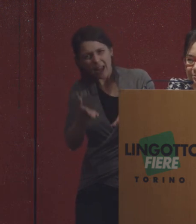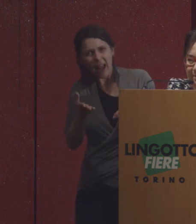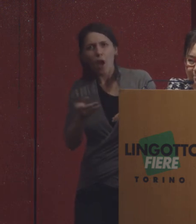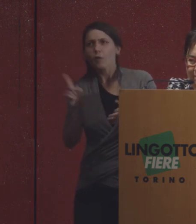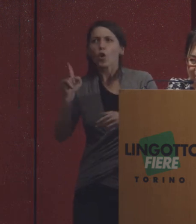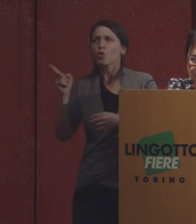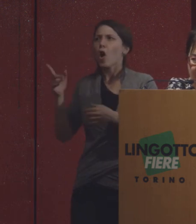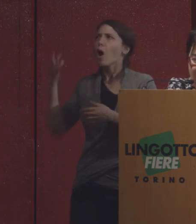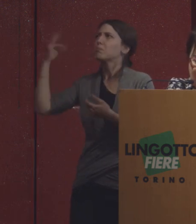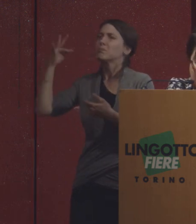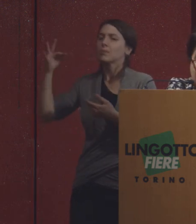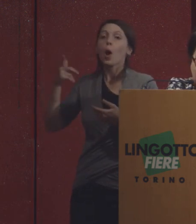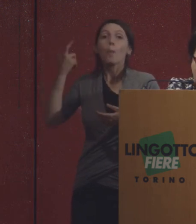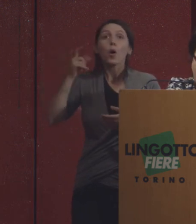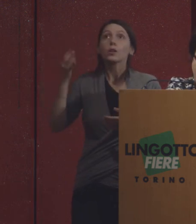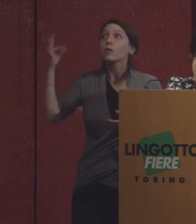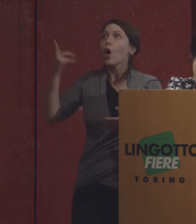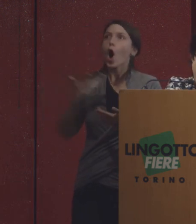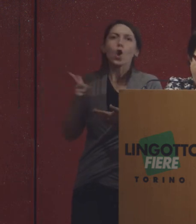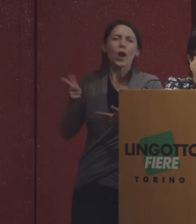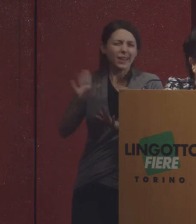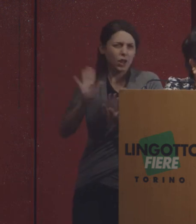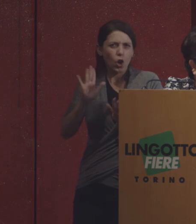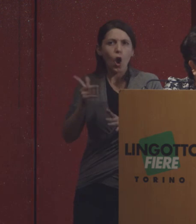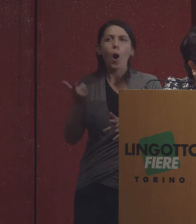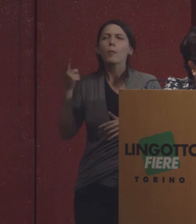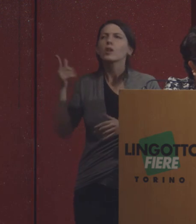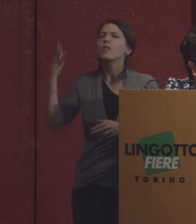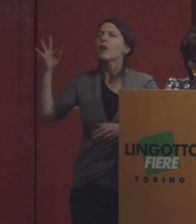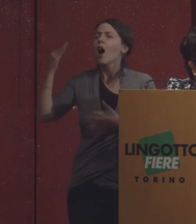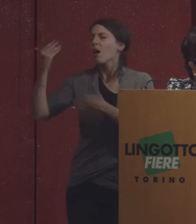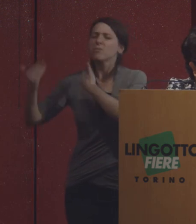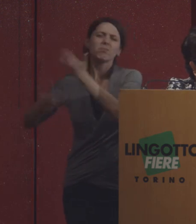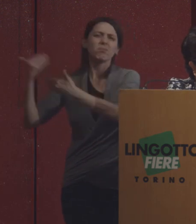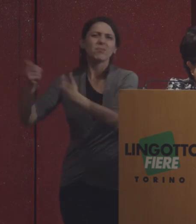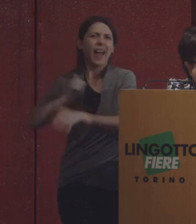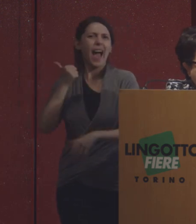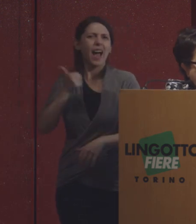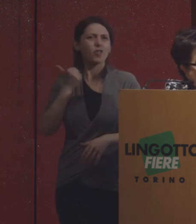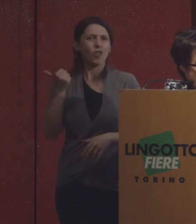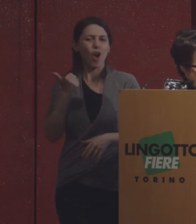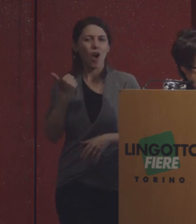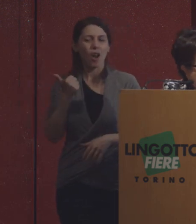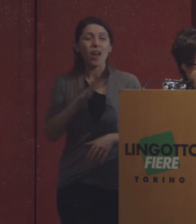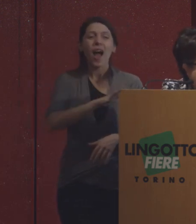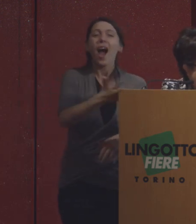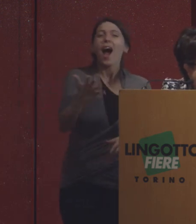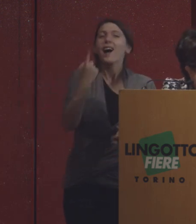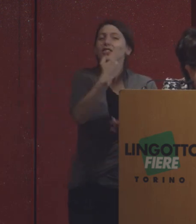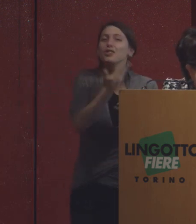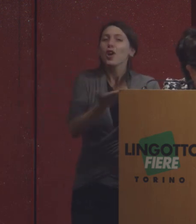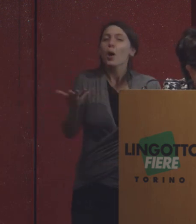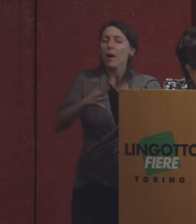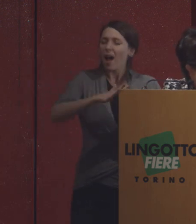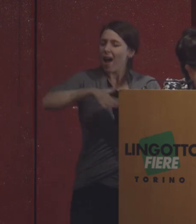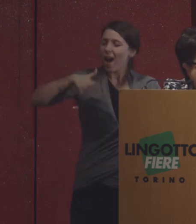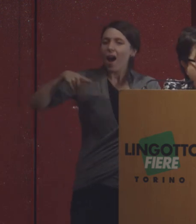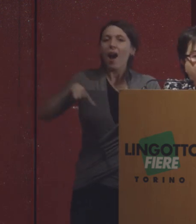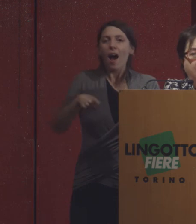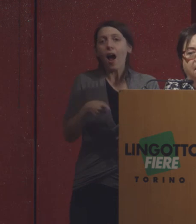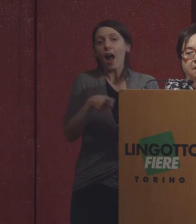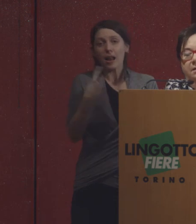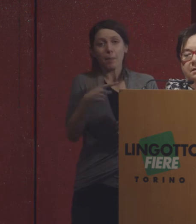questi non debbano esistere, ma perché vanno avanti, per dir così, da soli. Quello che importa sono gli altri, la gran massa degli